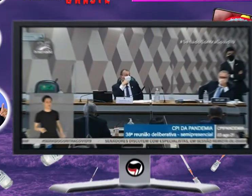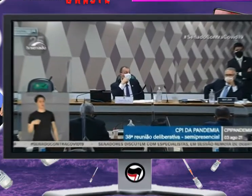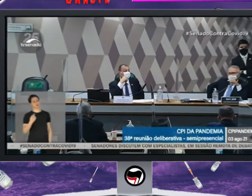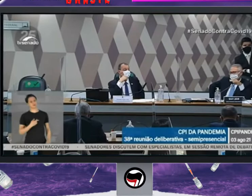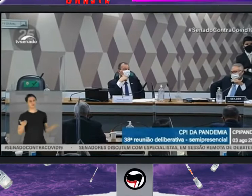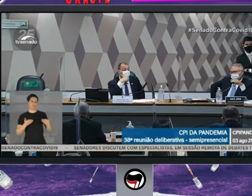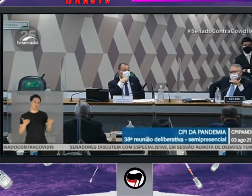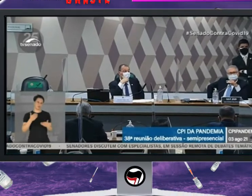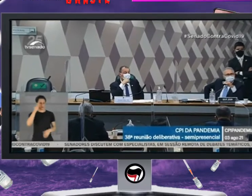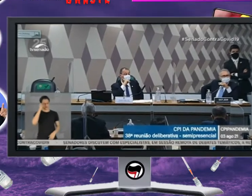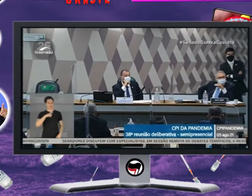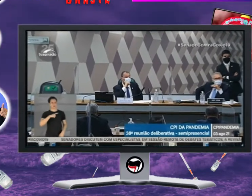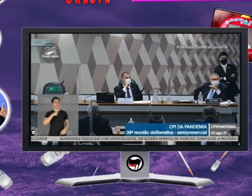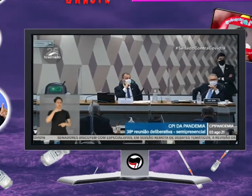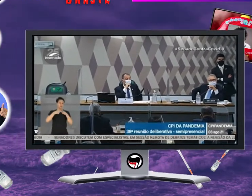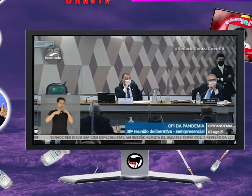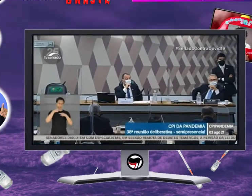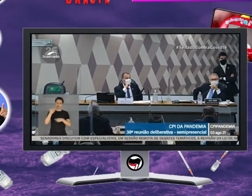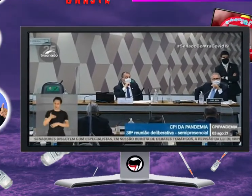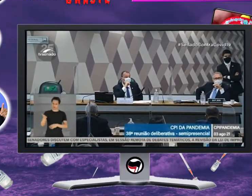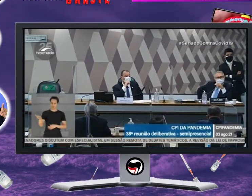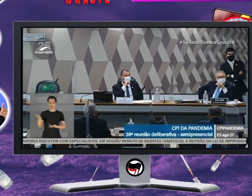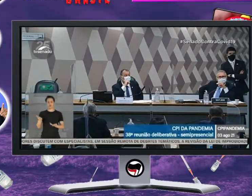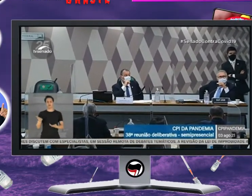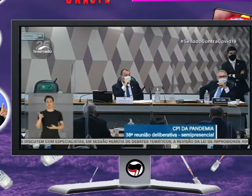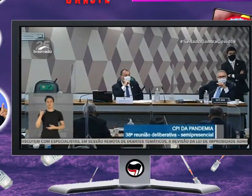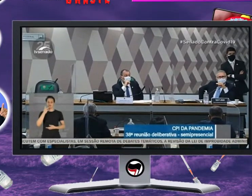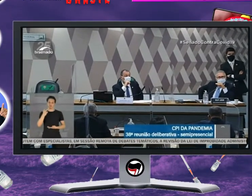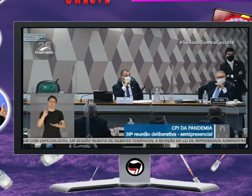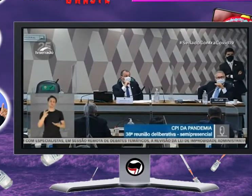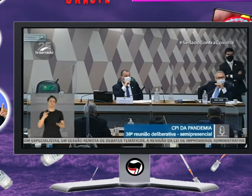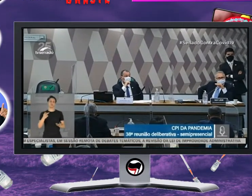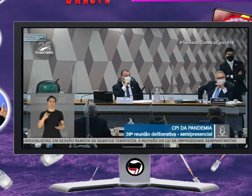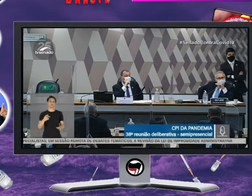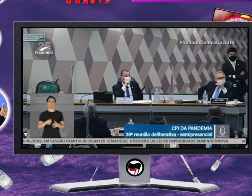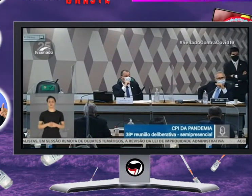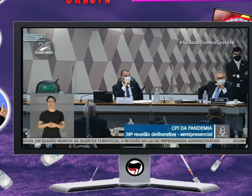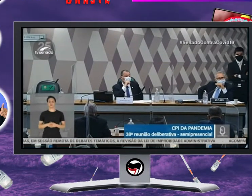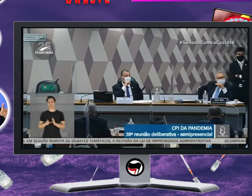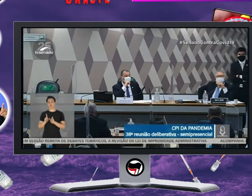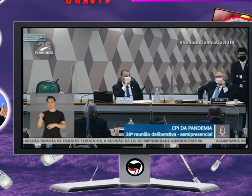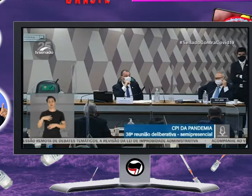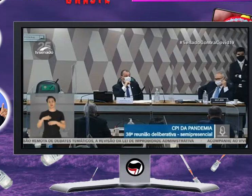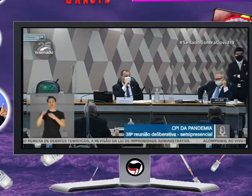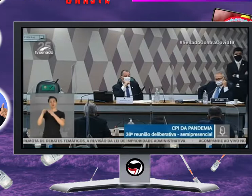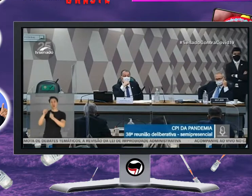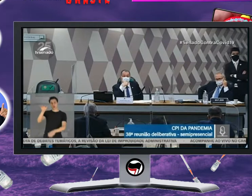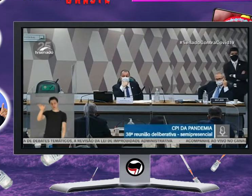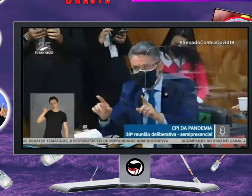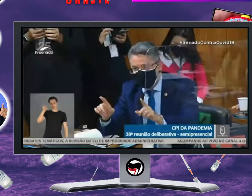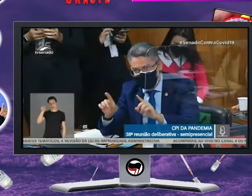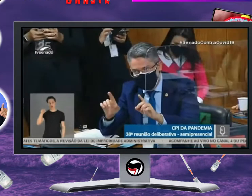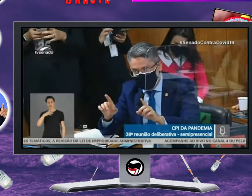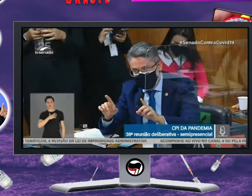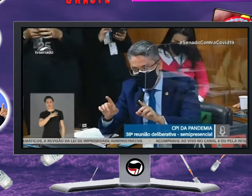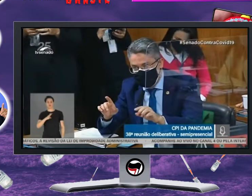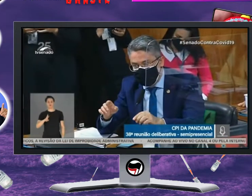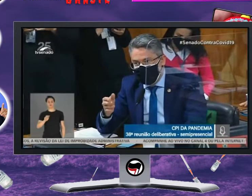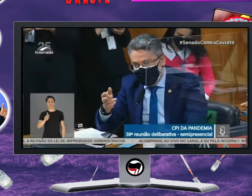parte dos colegas e uma incompreensão, motivada ou não, pela fala equivocada de um colega, no sentido de que a convocação de Braga Neto se daria apenas por conta do decreto da bula, quando não é verdade. Eu vou pedir